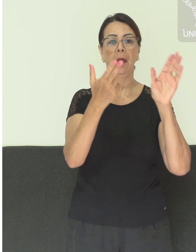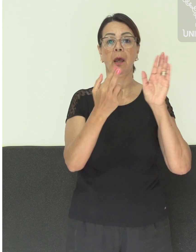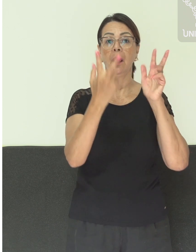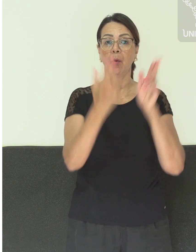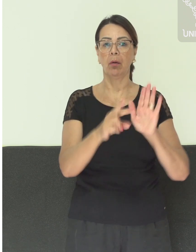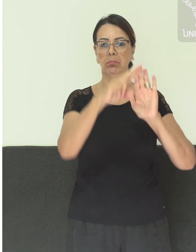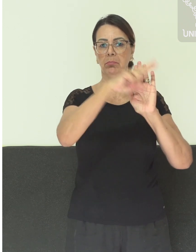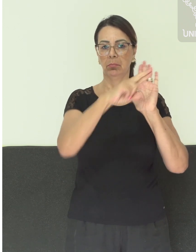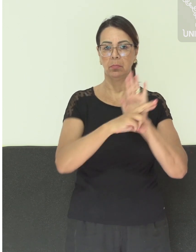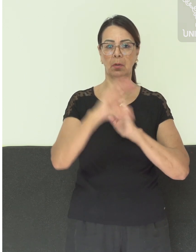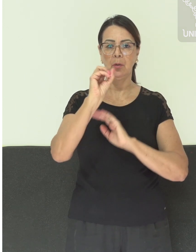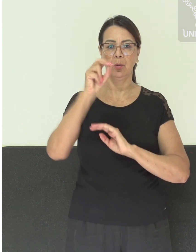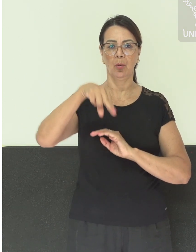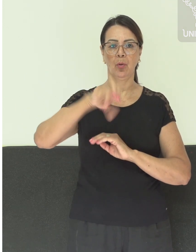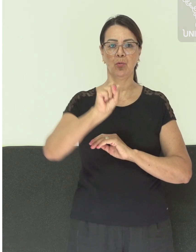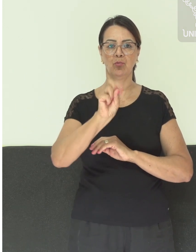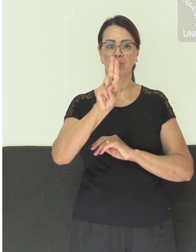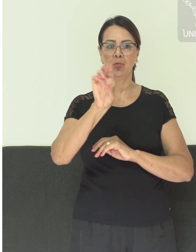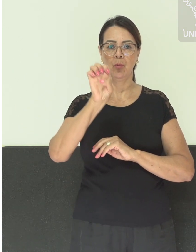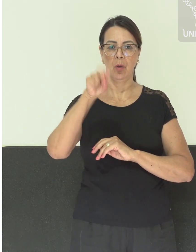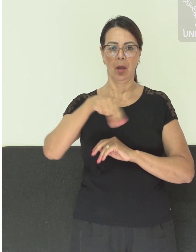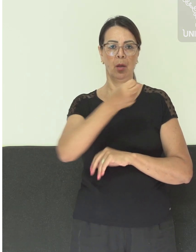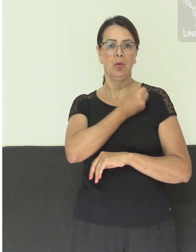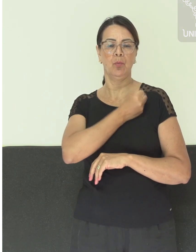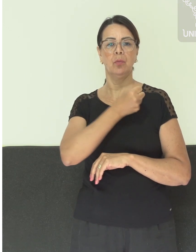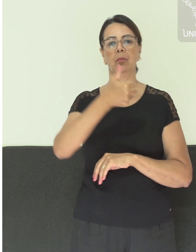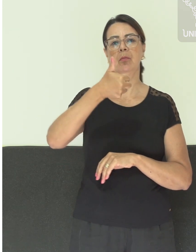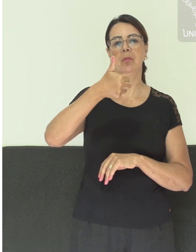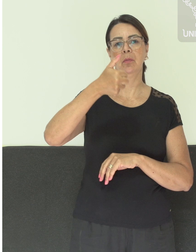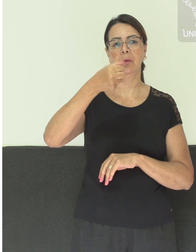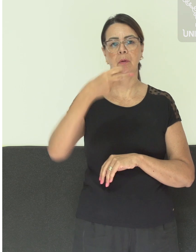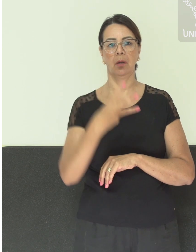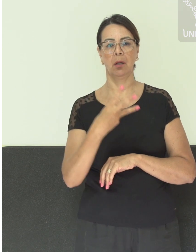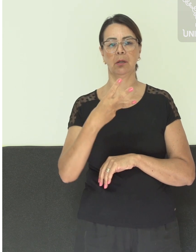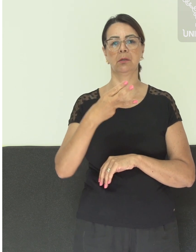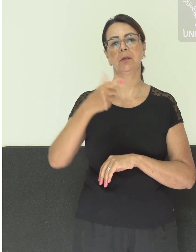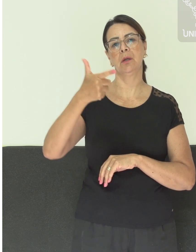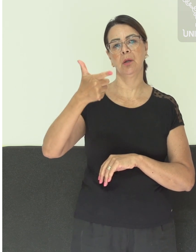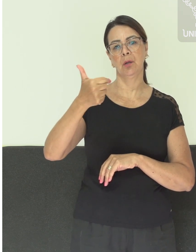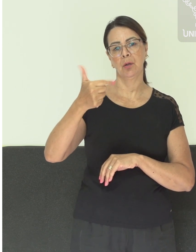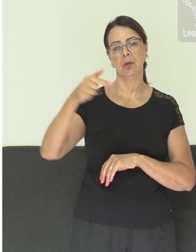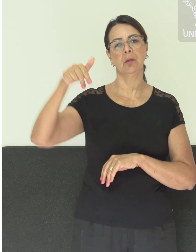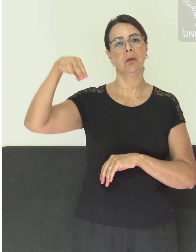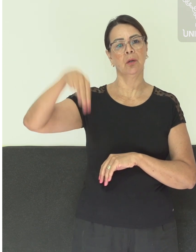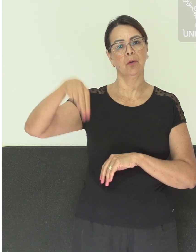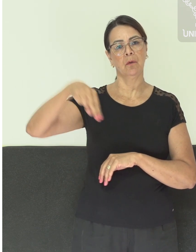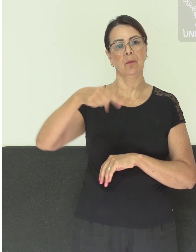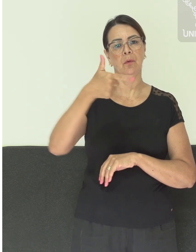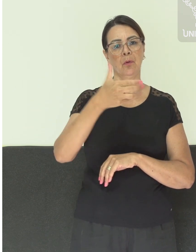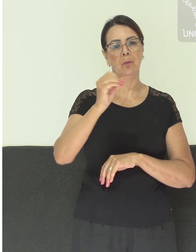Resolução Confuemi número 13, de 12 de novembro de